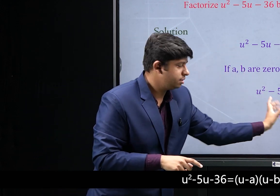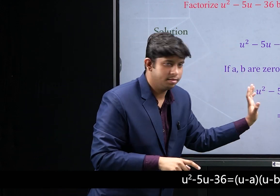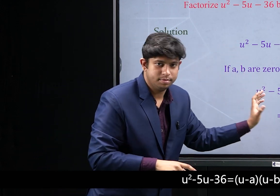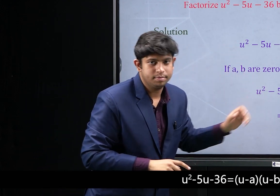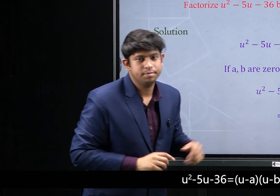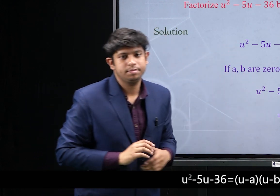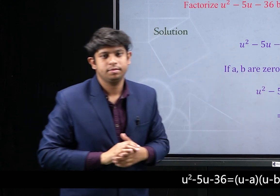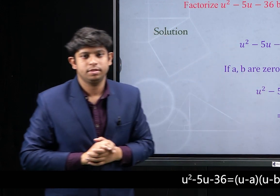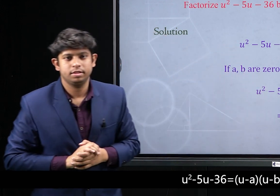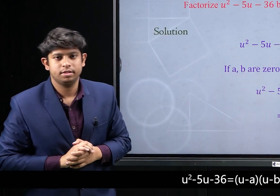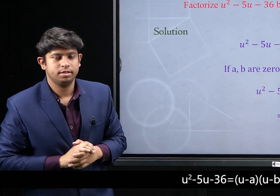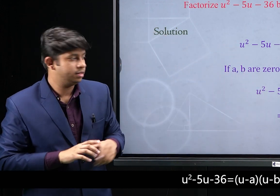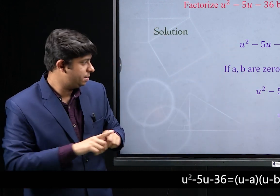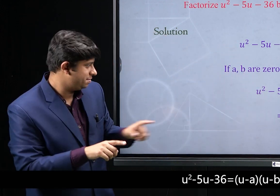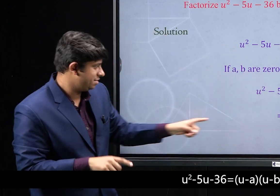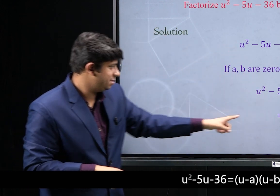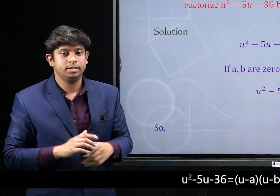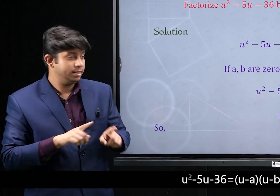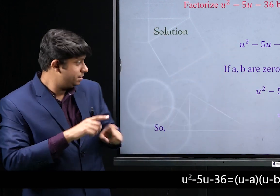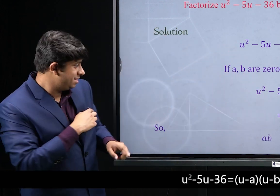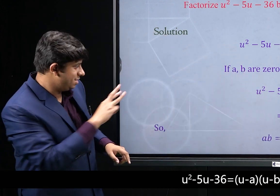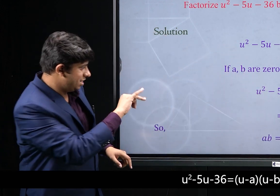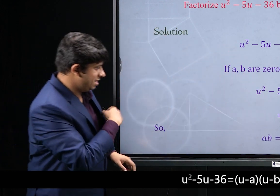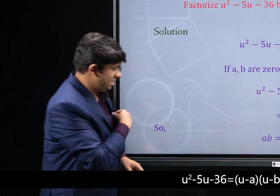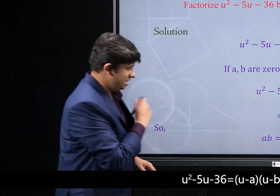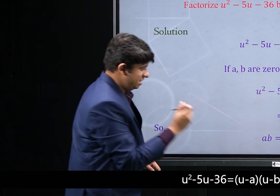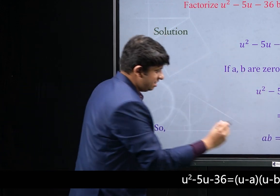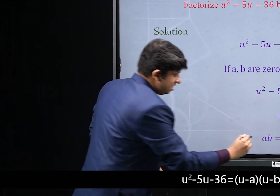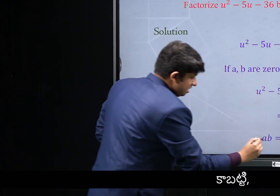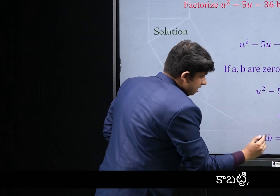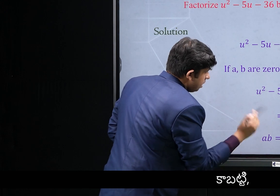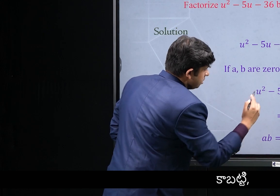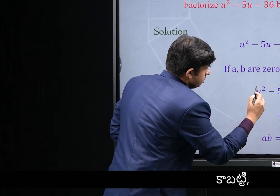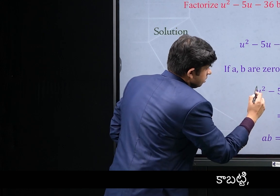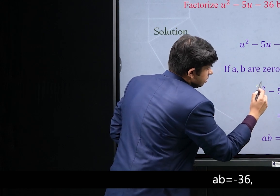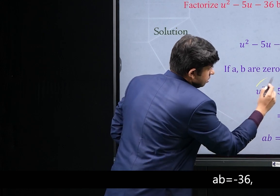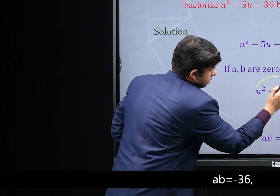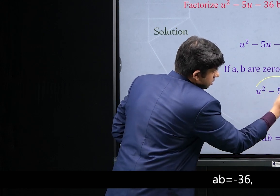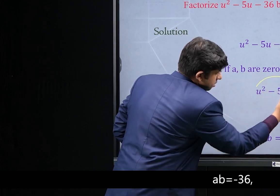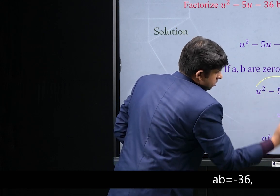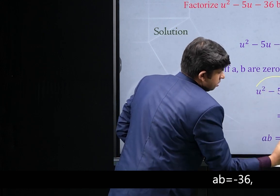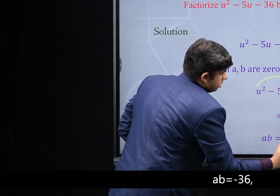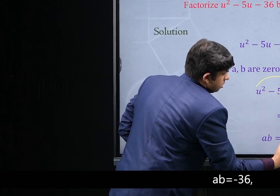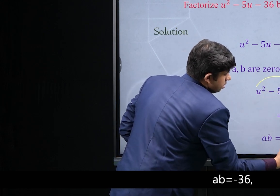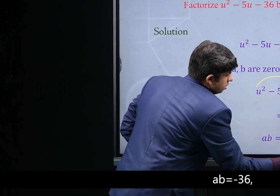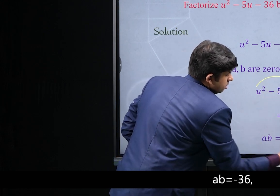- 36 u - a × u - b. కాబట్టి a × b